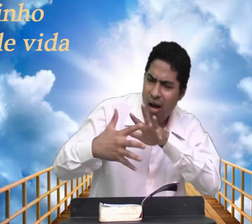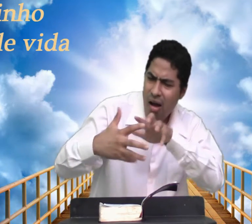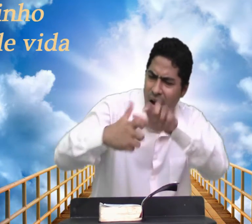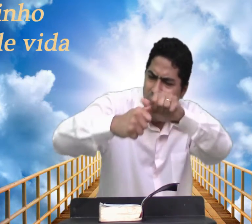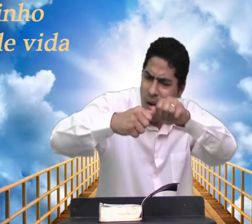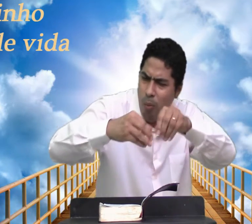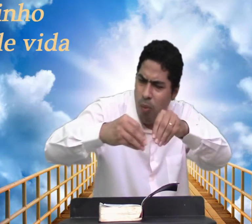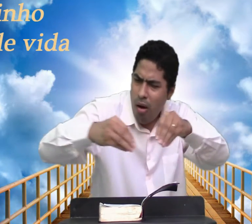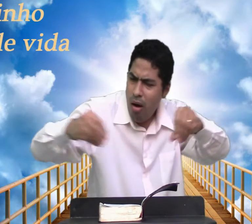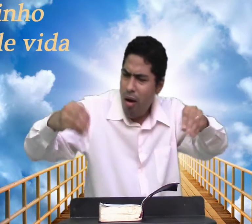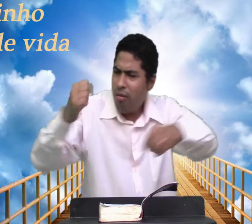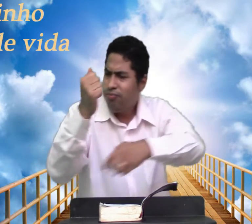sofrer.